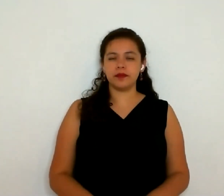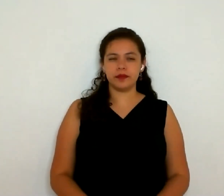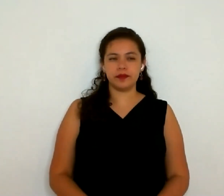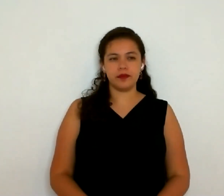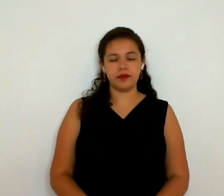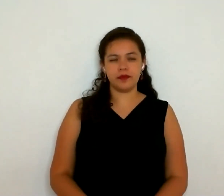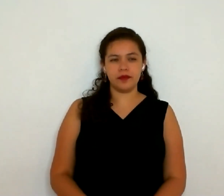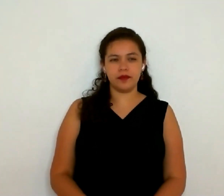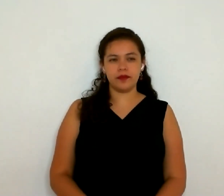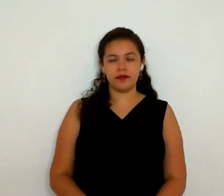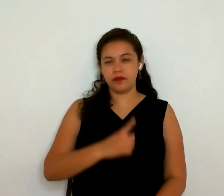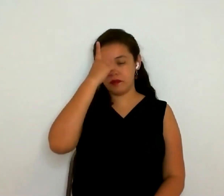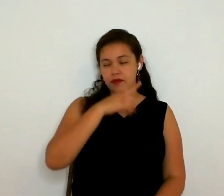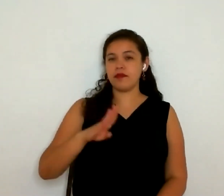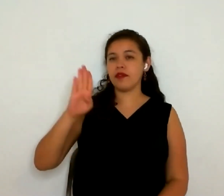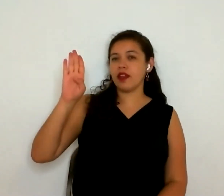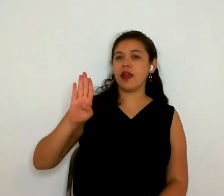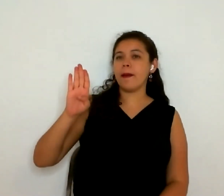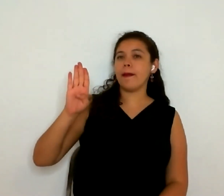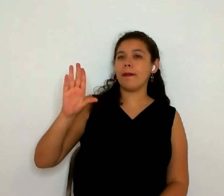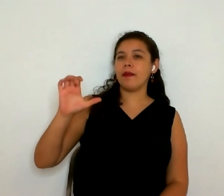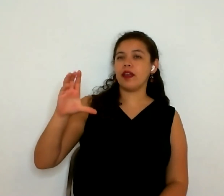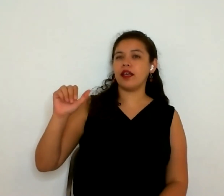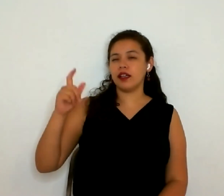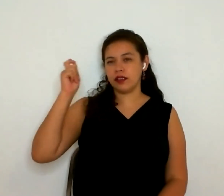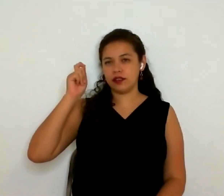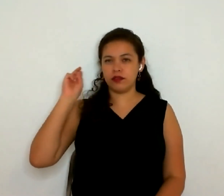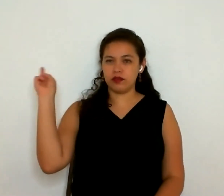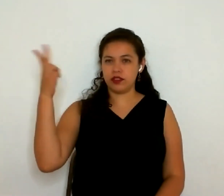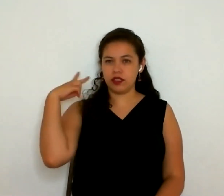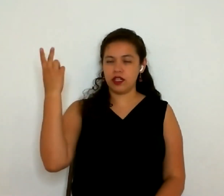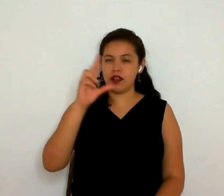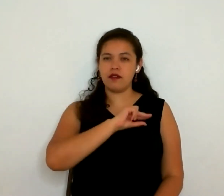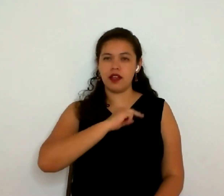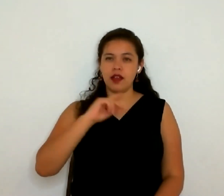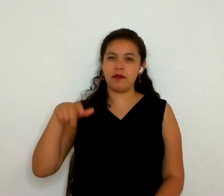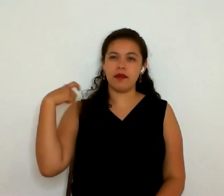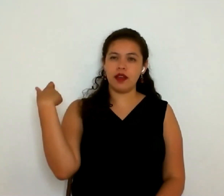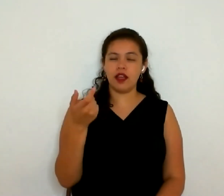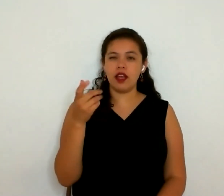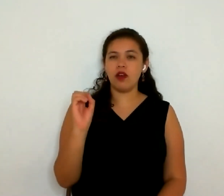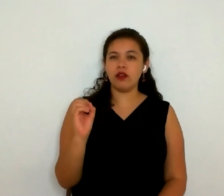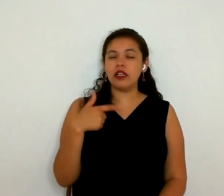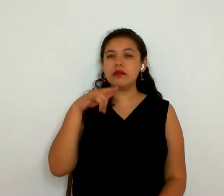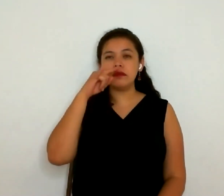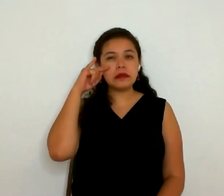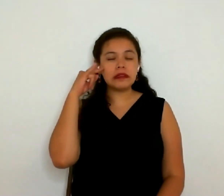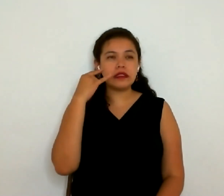para obtener beca en alguna universidad privada si tienes que pagar o hay perdón no alcanzan h